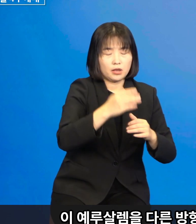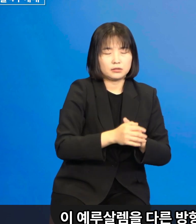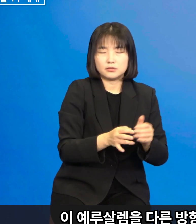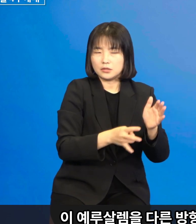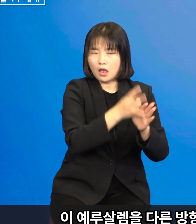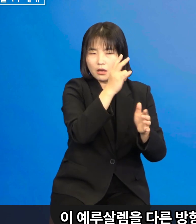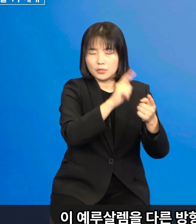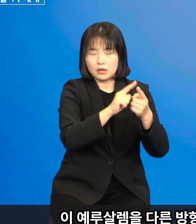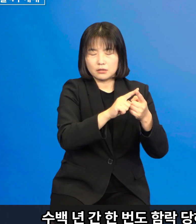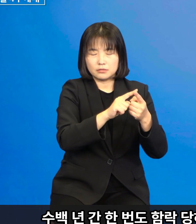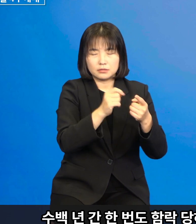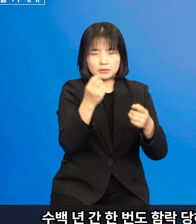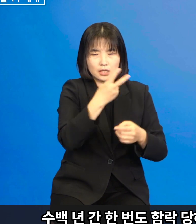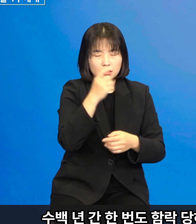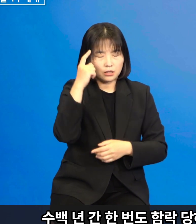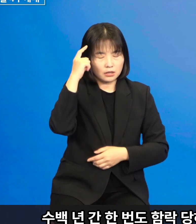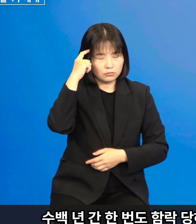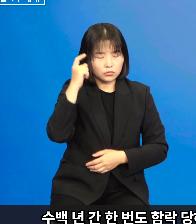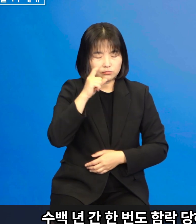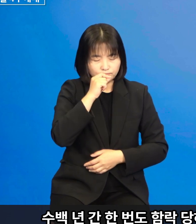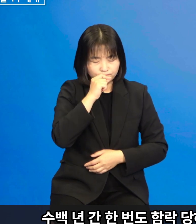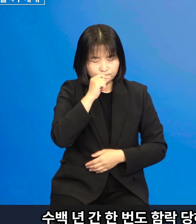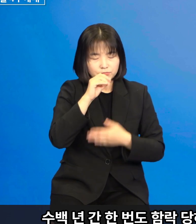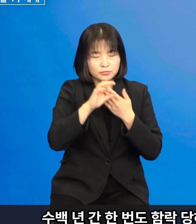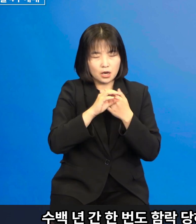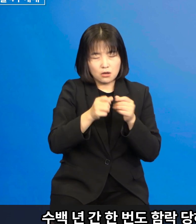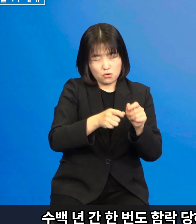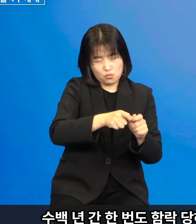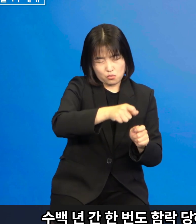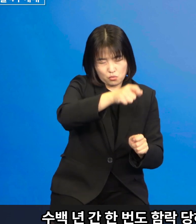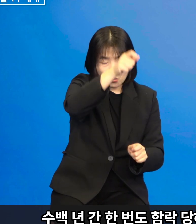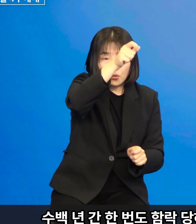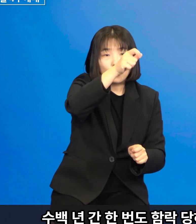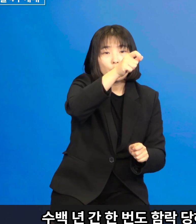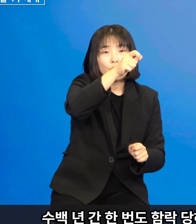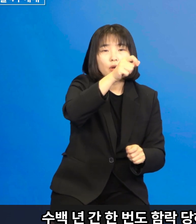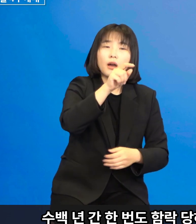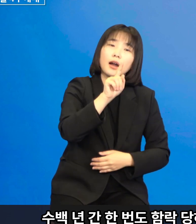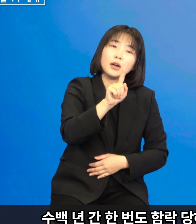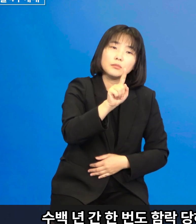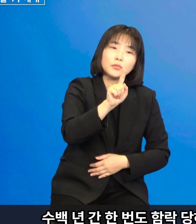묵상해 보면 이런 겁니다. 수백 년간 한 번도